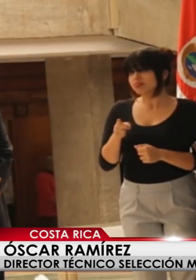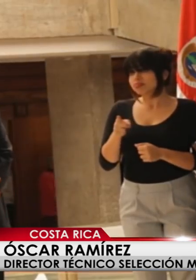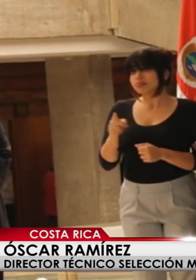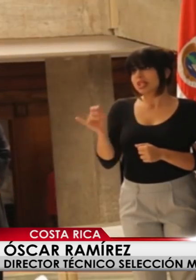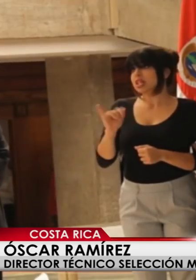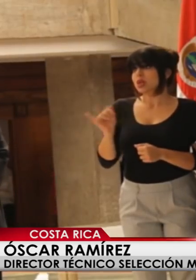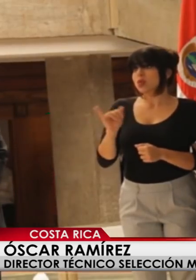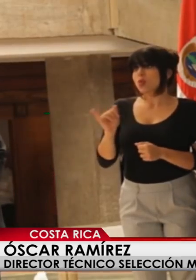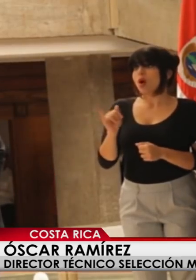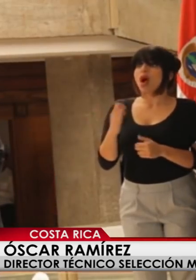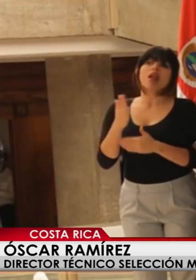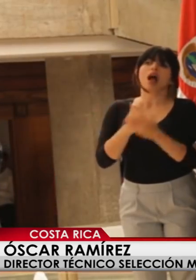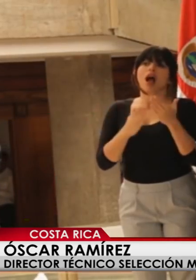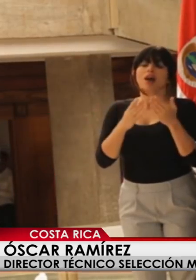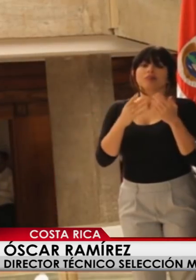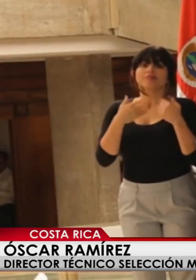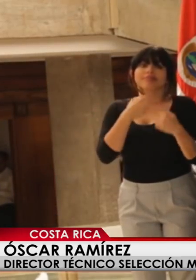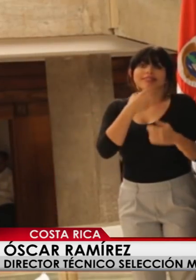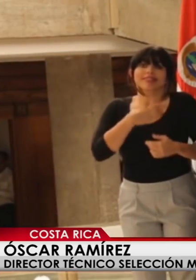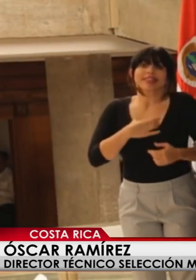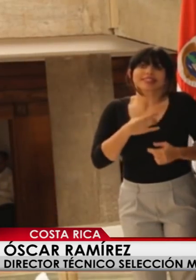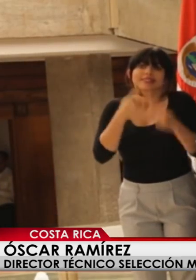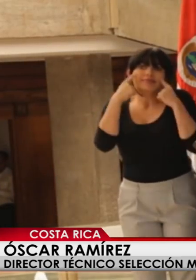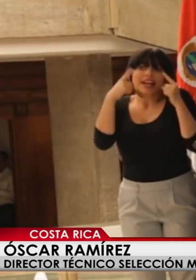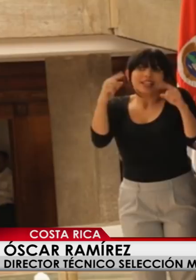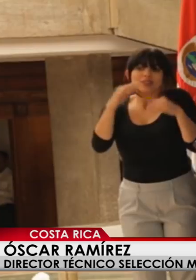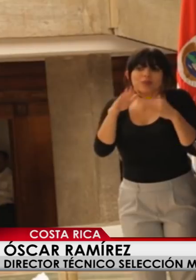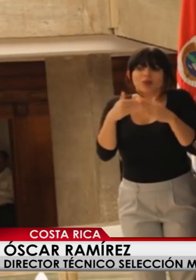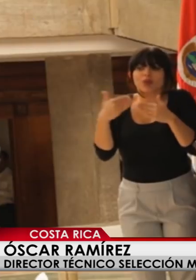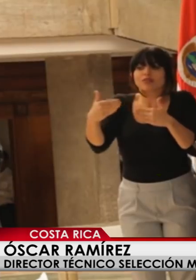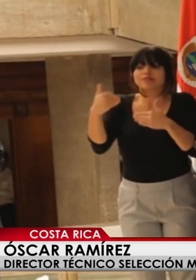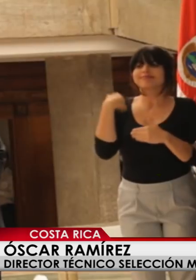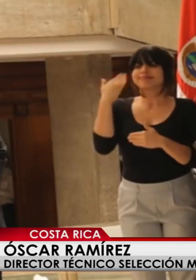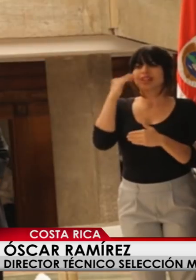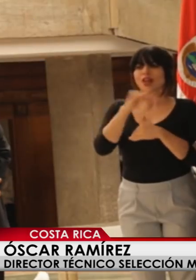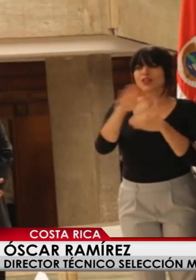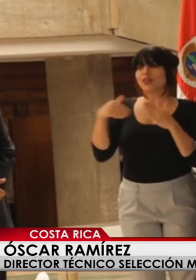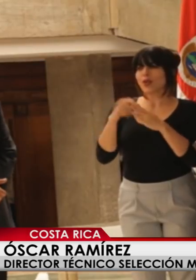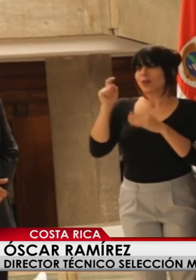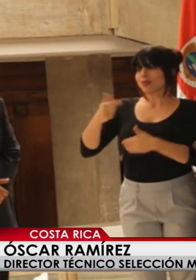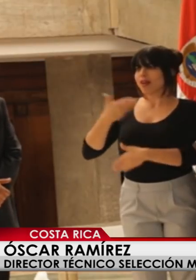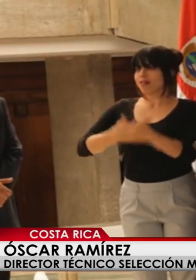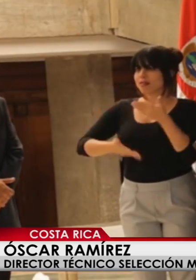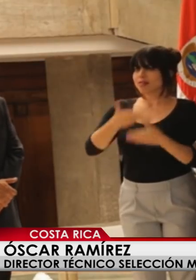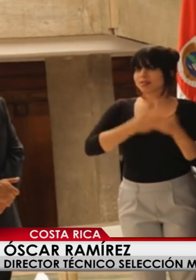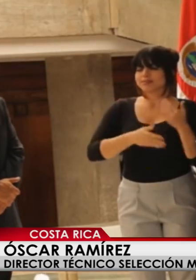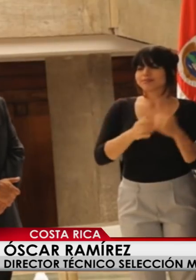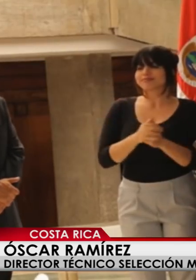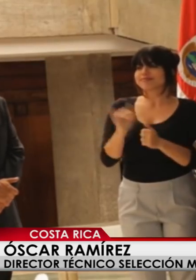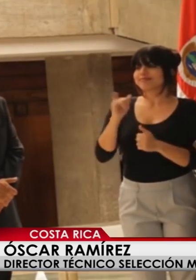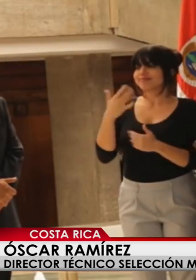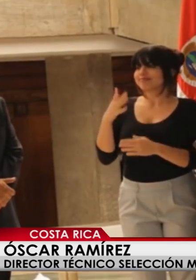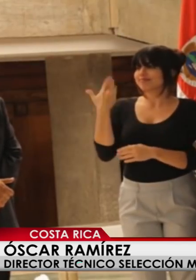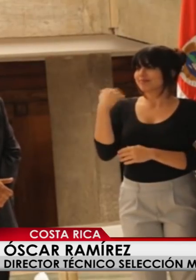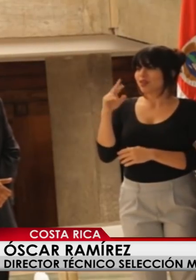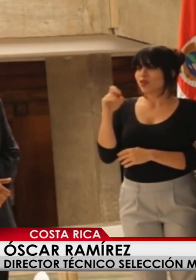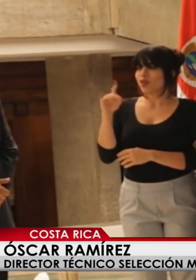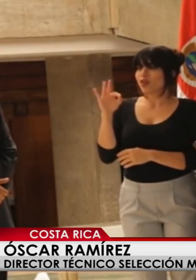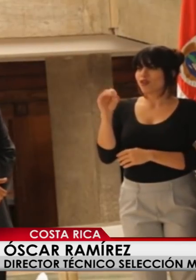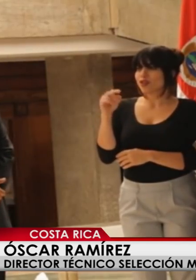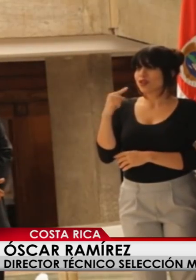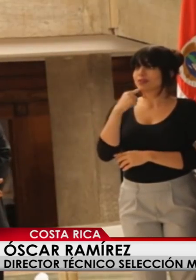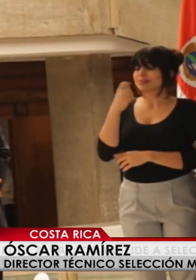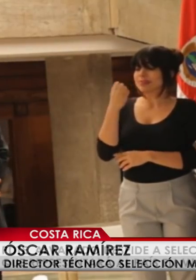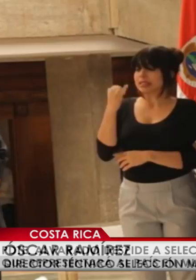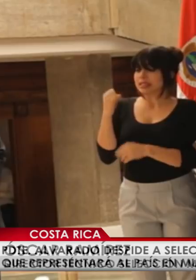igual desearle los éxitos para todo lo que se viene. Sabemos que aquí todos tenemos que colaborar. Igual como hablaba Rodolfo, también si